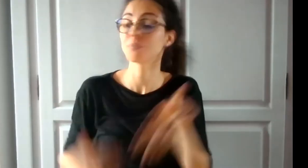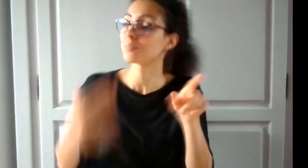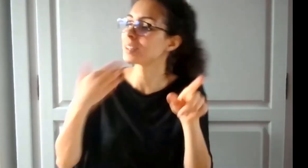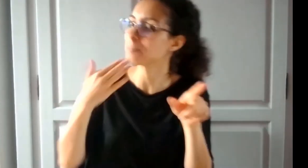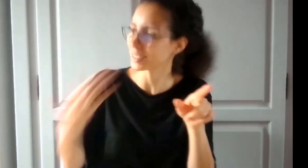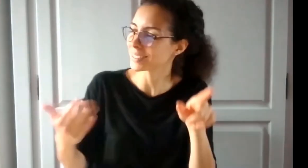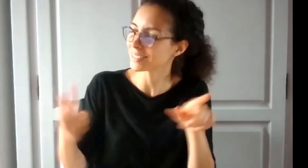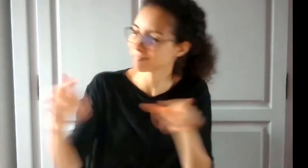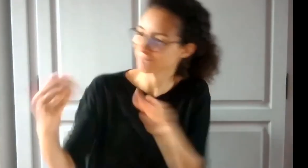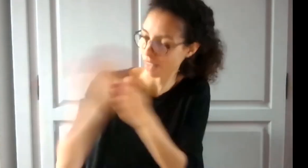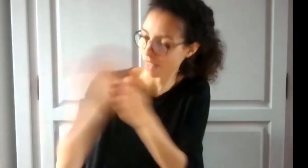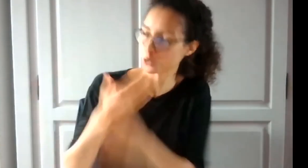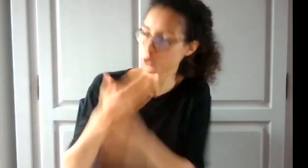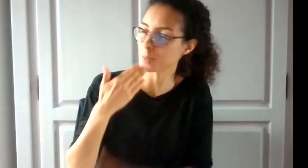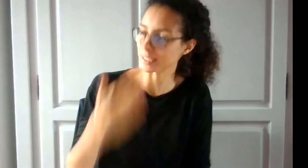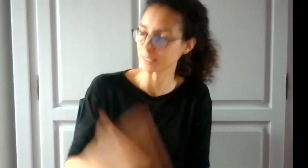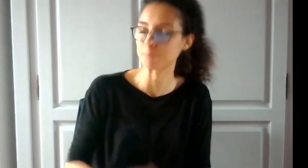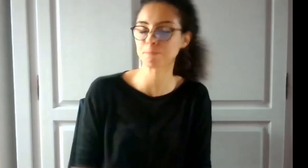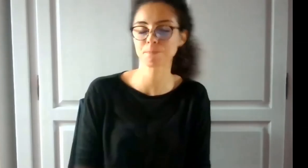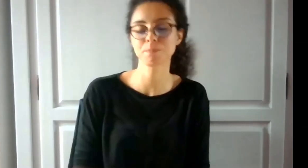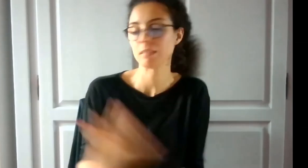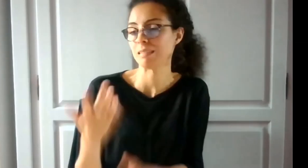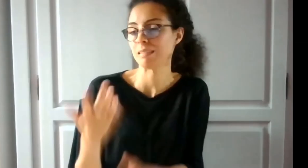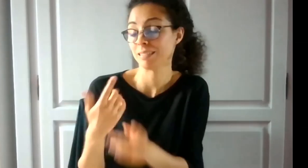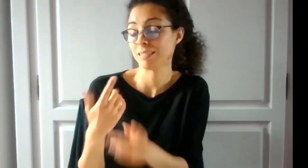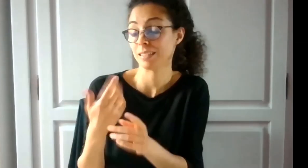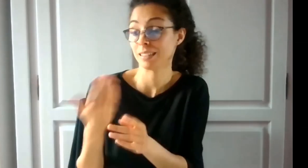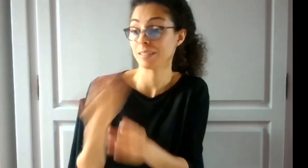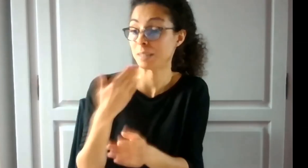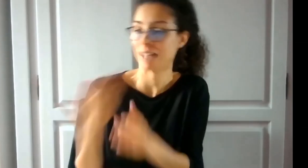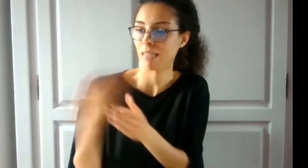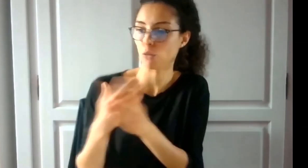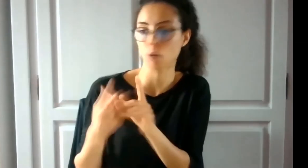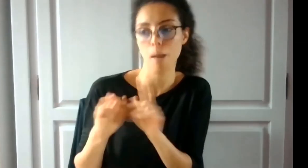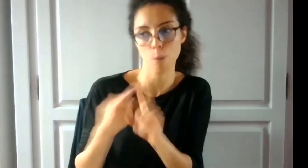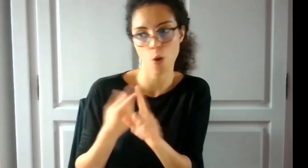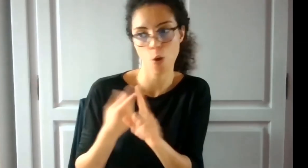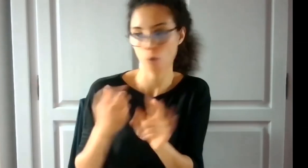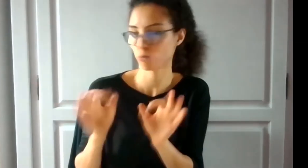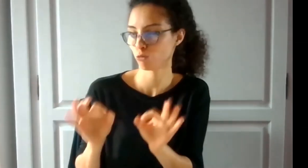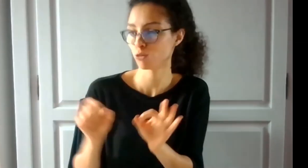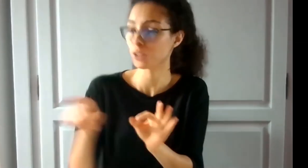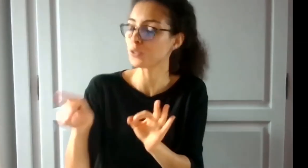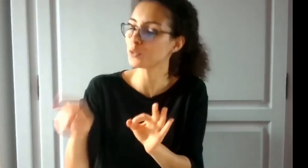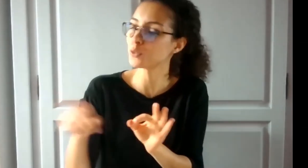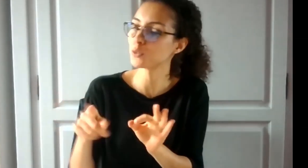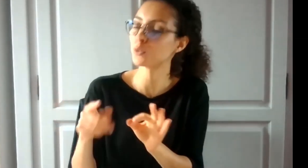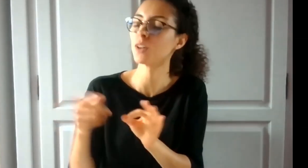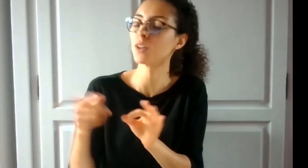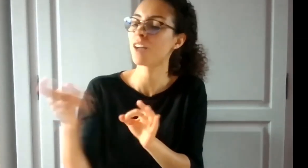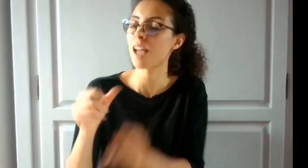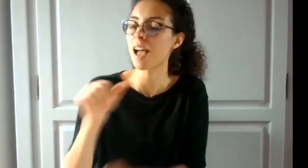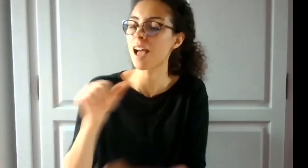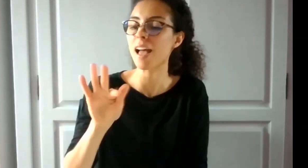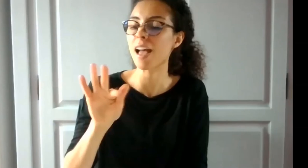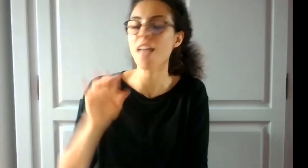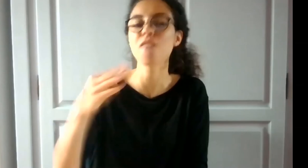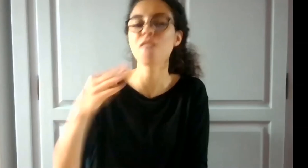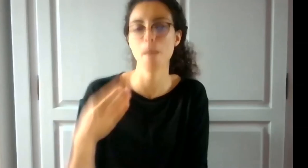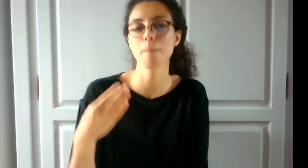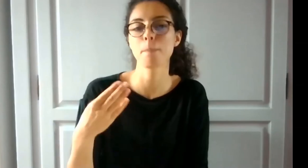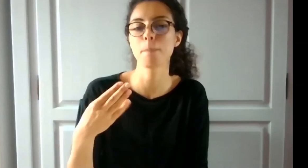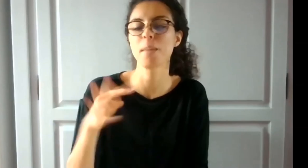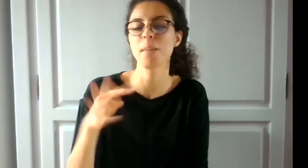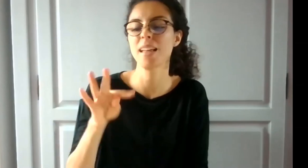pour cette prise de parole aussi ô combien précieuse. Vous interveniez au titre de l'AFM Téléthon, et donc l'expertise aussi de l'AFM